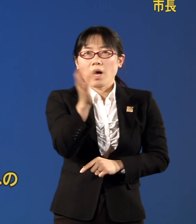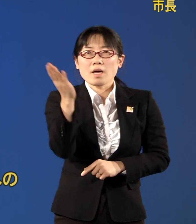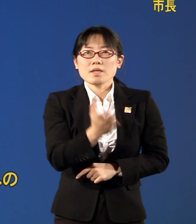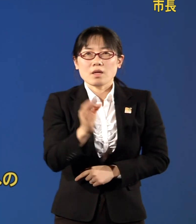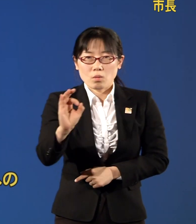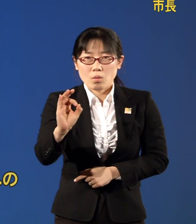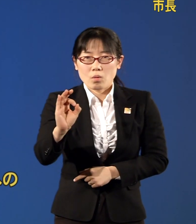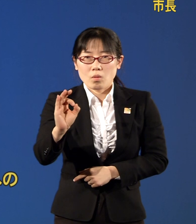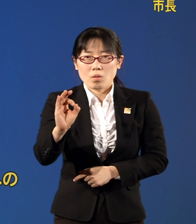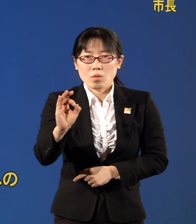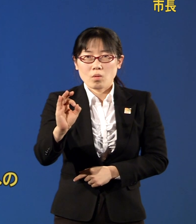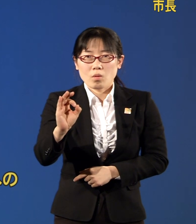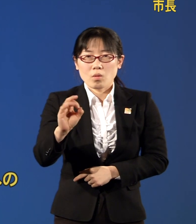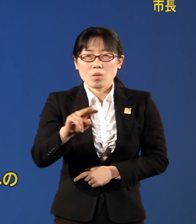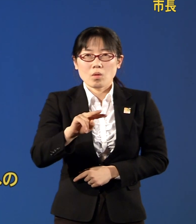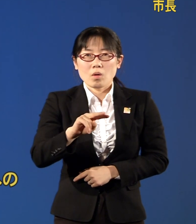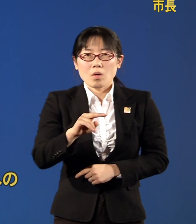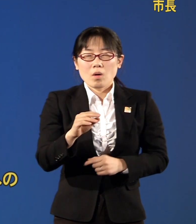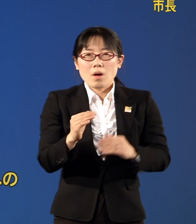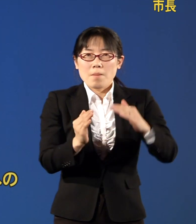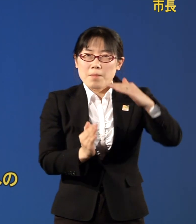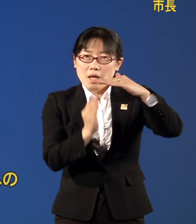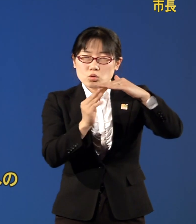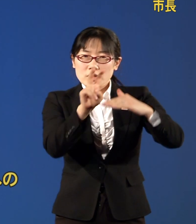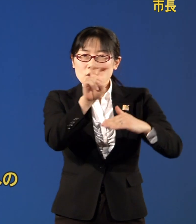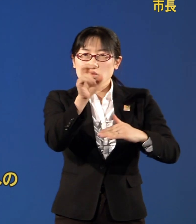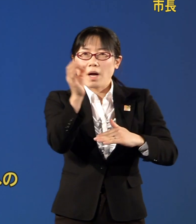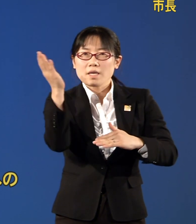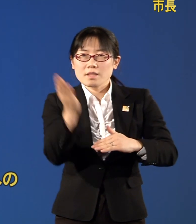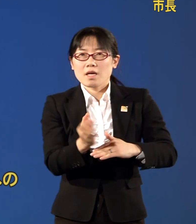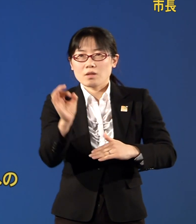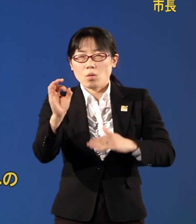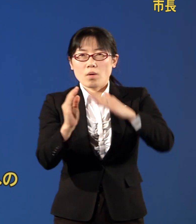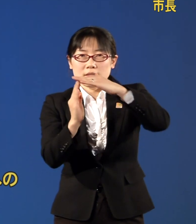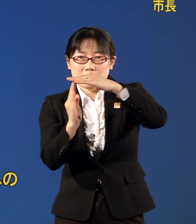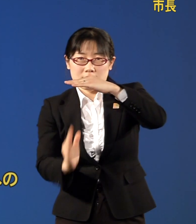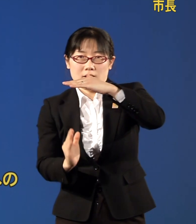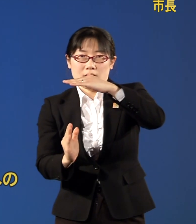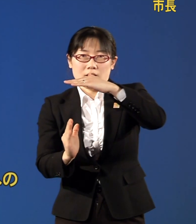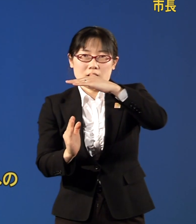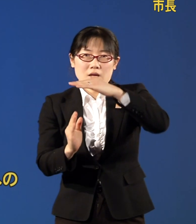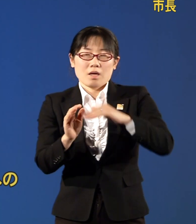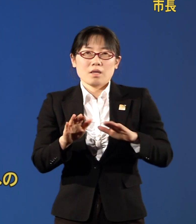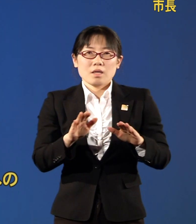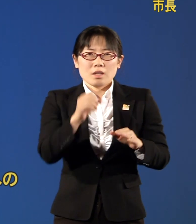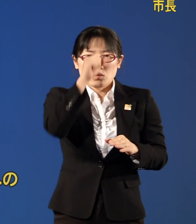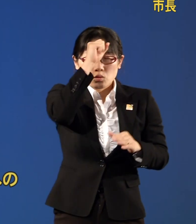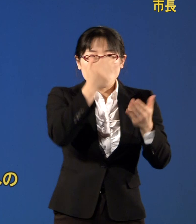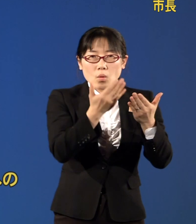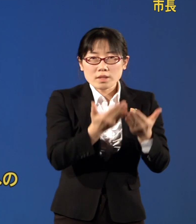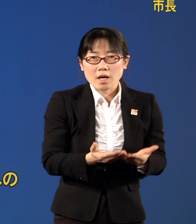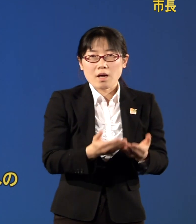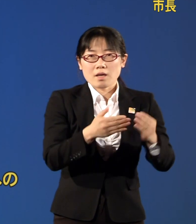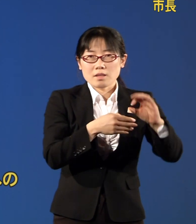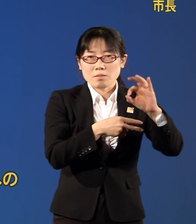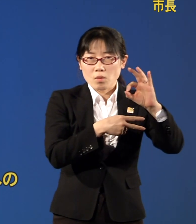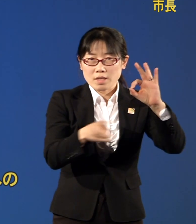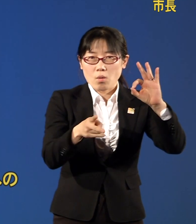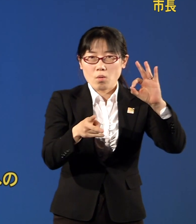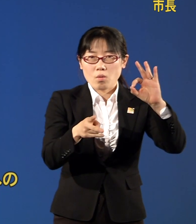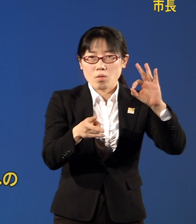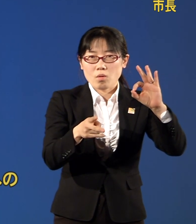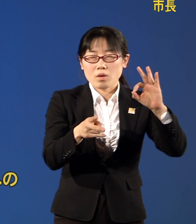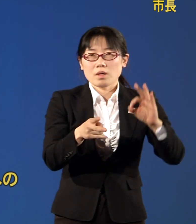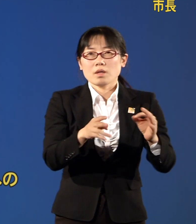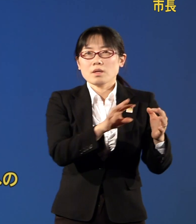で、移行の目安である 20% を下回っておりますし、重症者の数も今、ゼロという状況になっております。